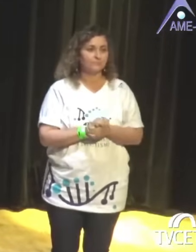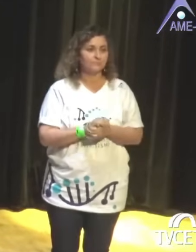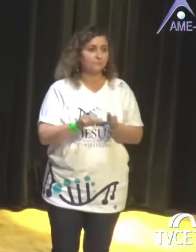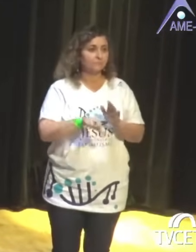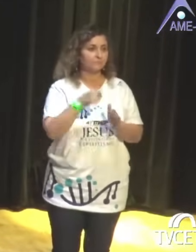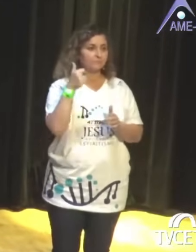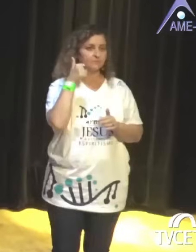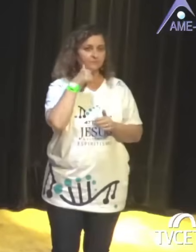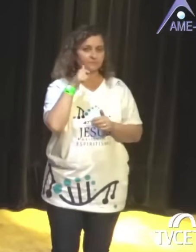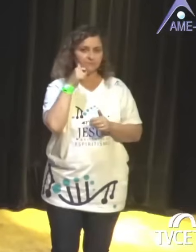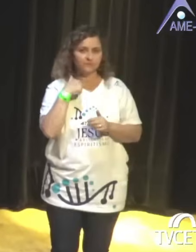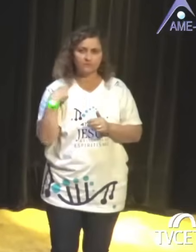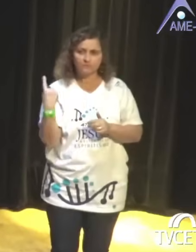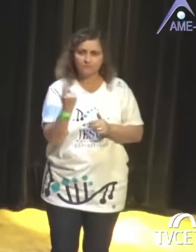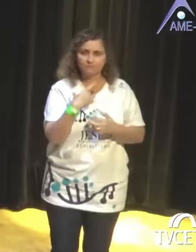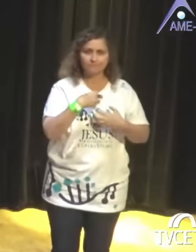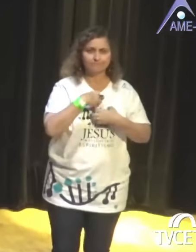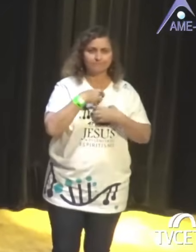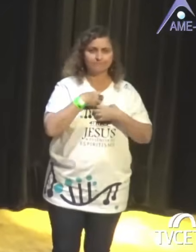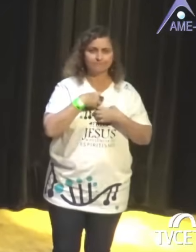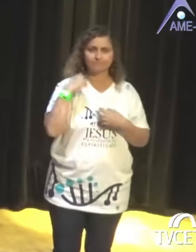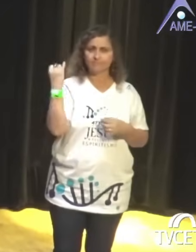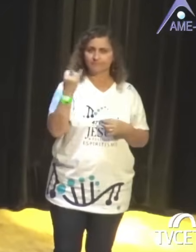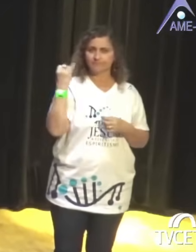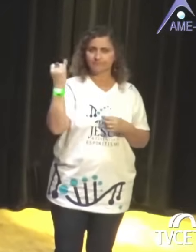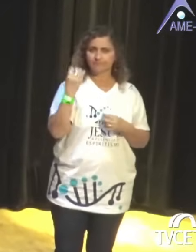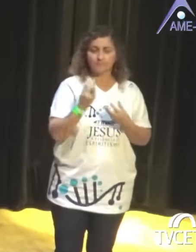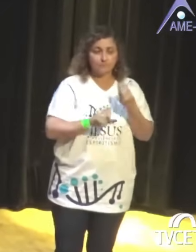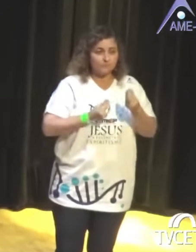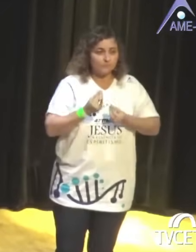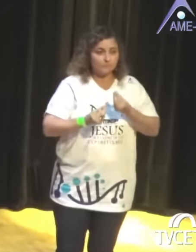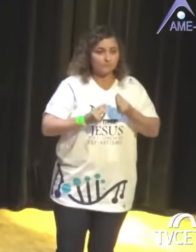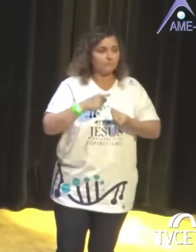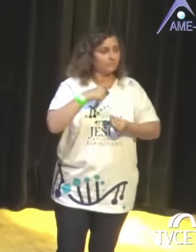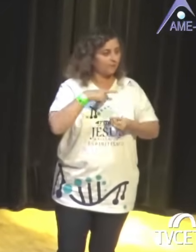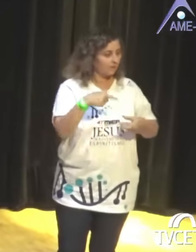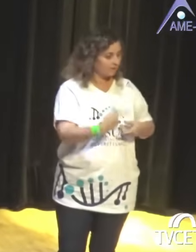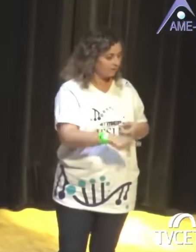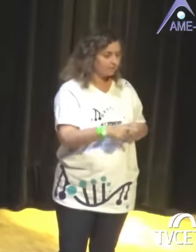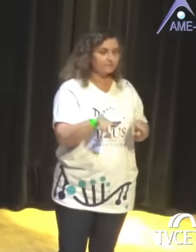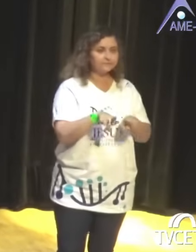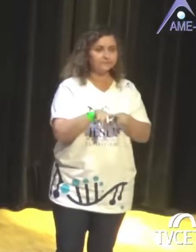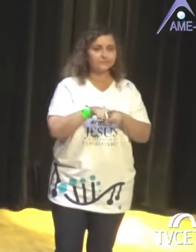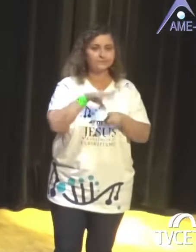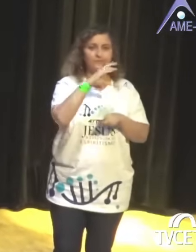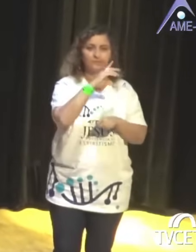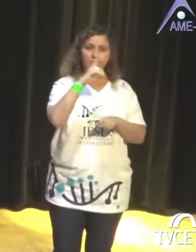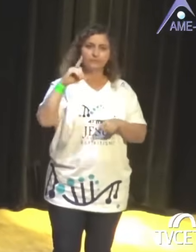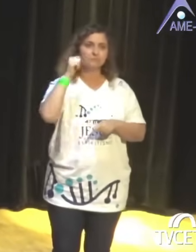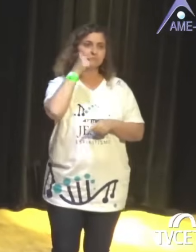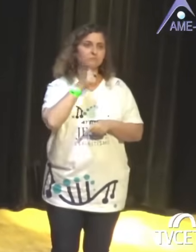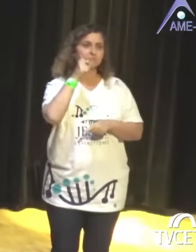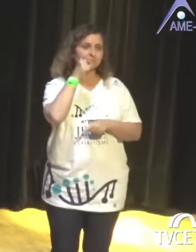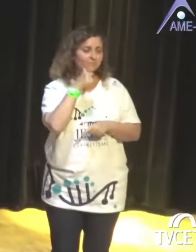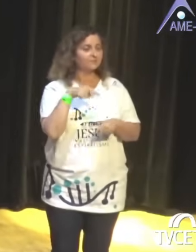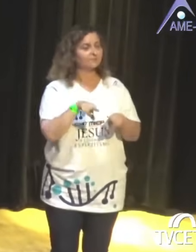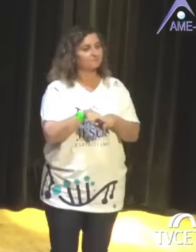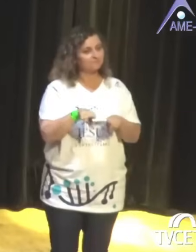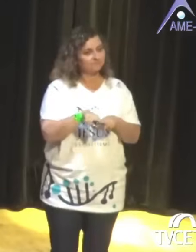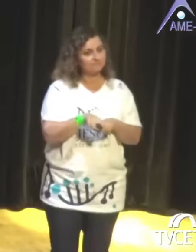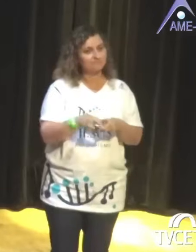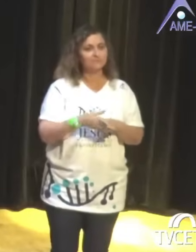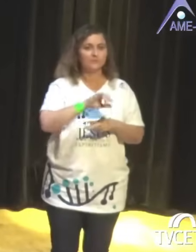para nós é muito importante como temos aqui uma coordenadora do evento a Josineide também uma